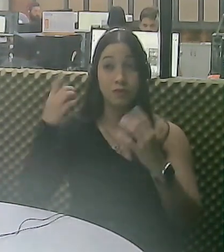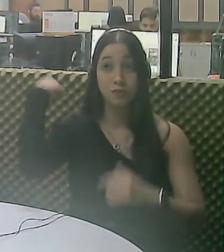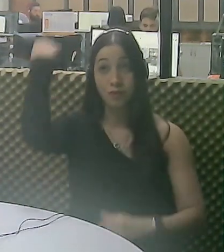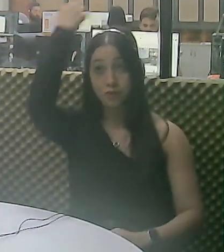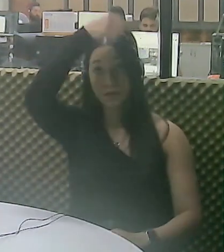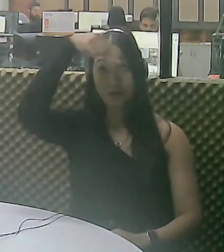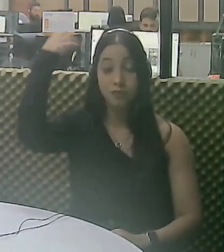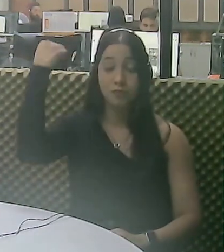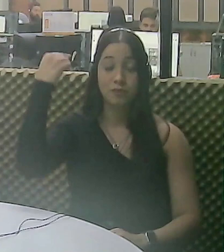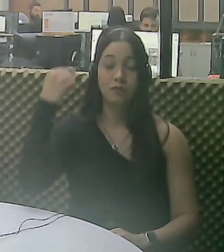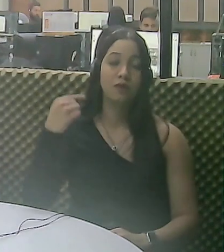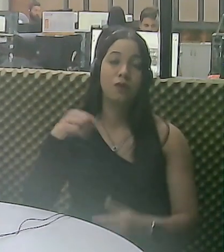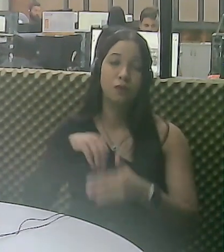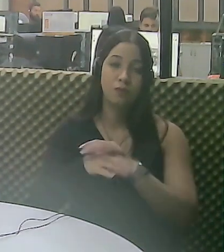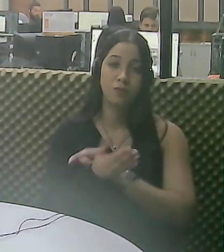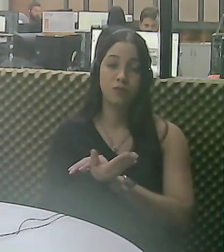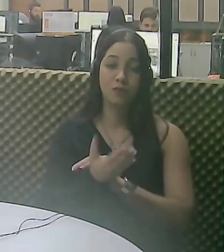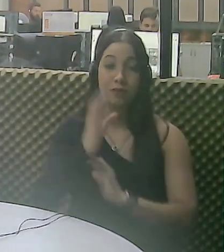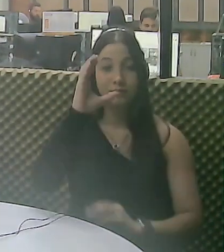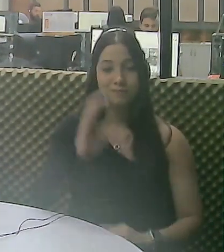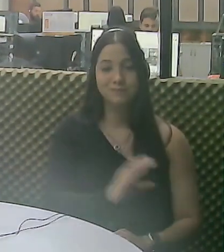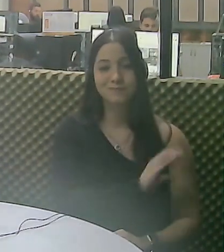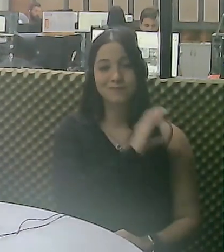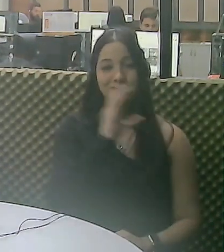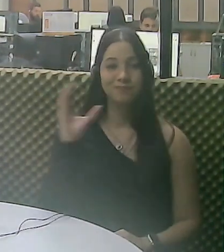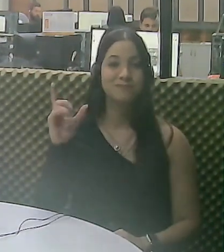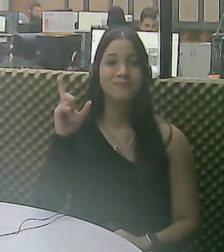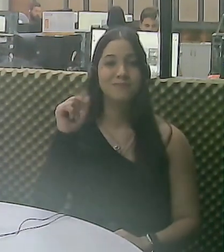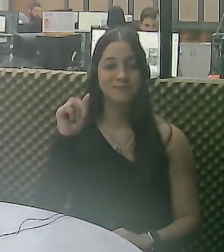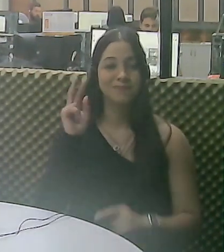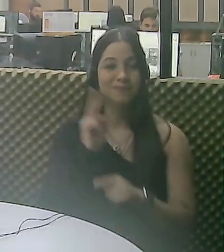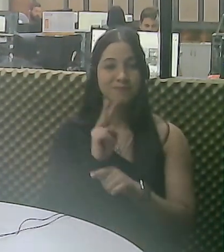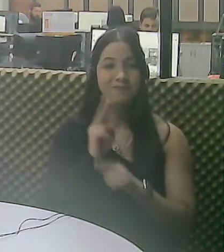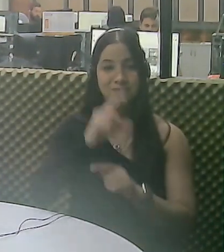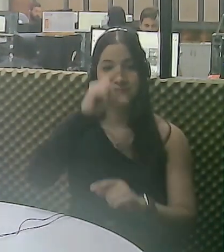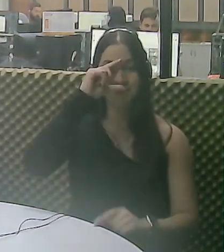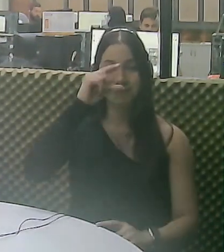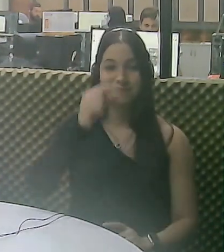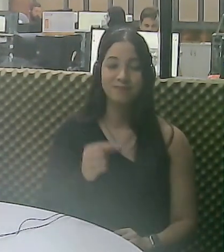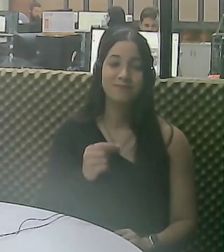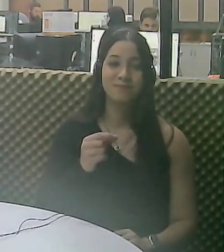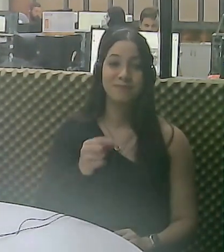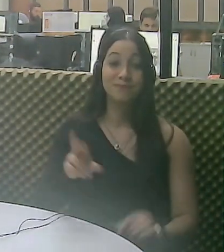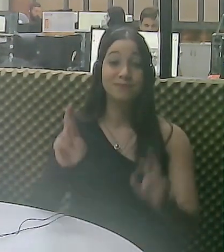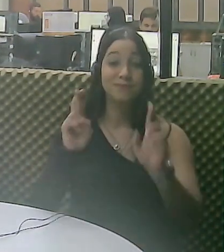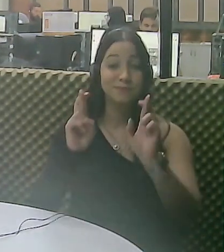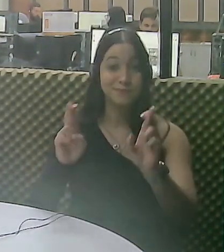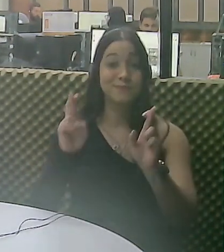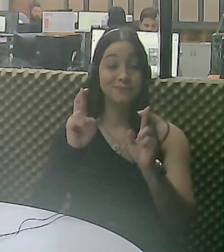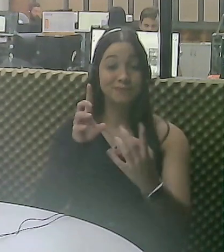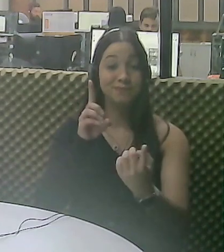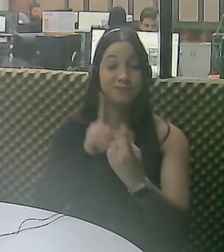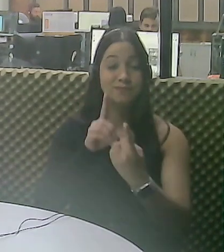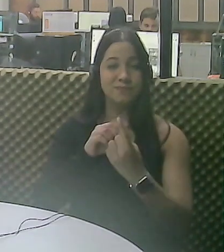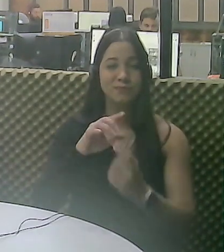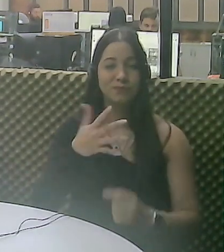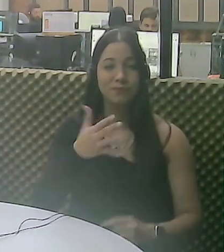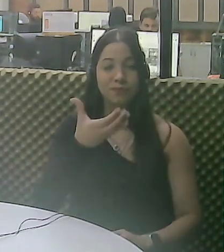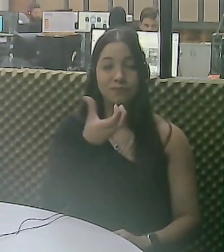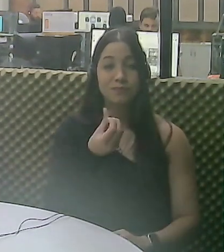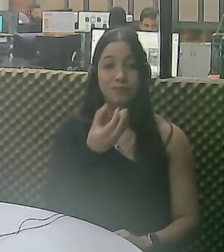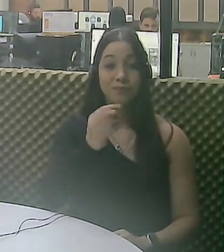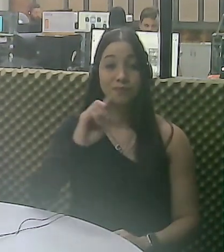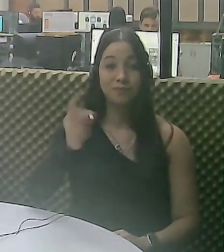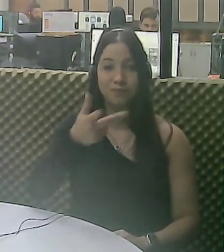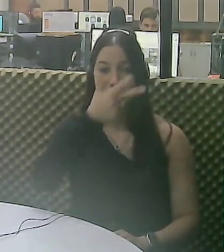Santa, que, conforme a tradição católica, é considerada padroeira do Triângulo Mineiro, a expectativa é atender cerca de 60